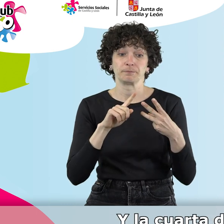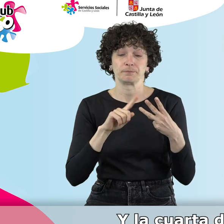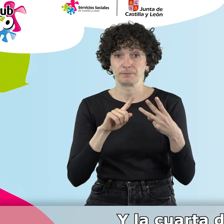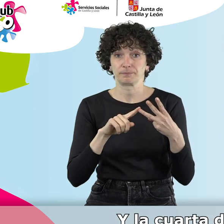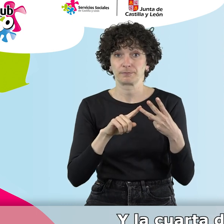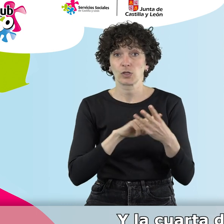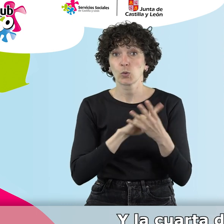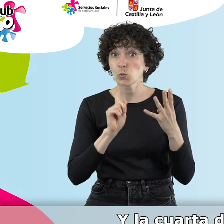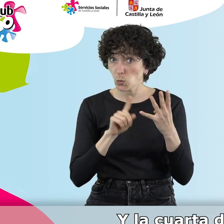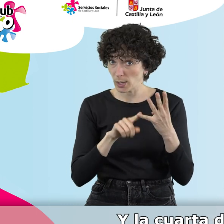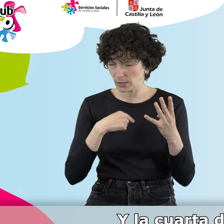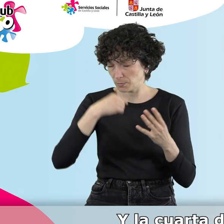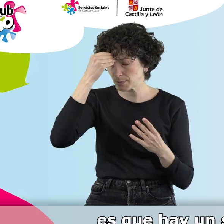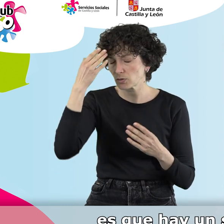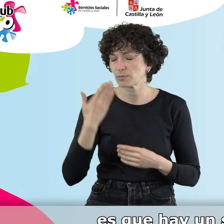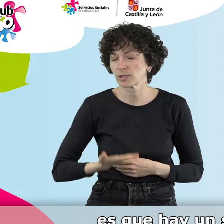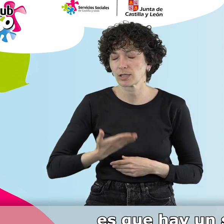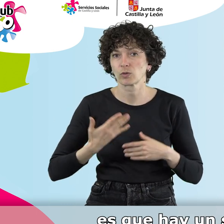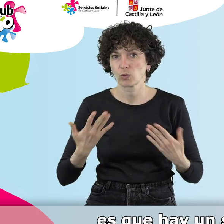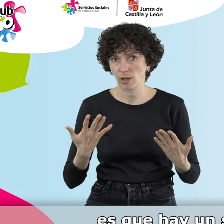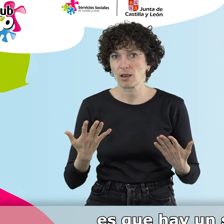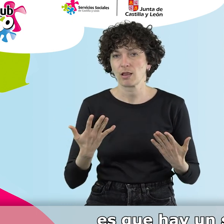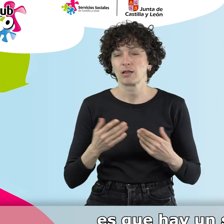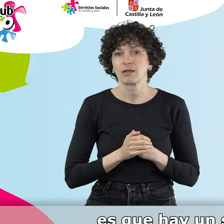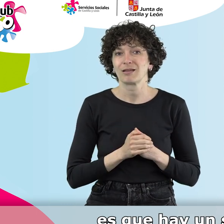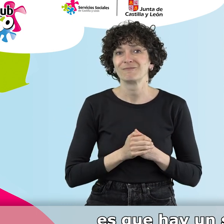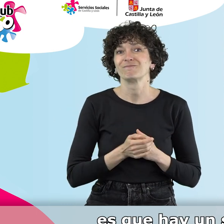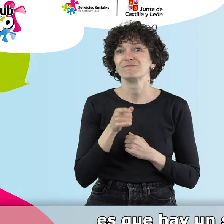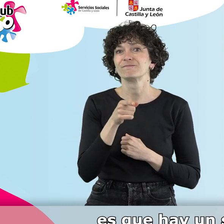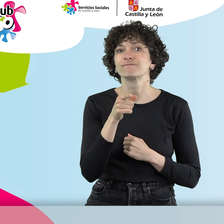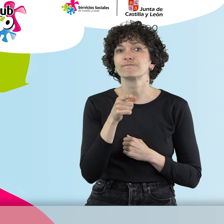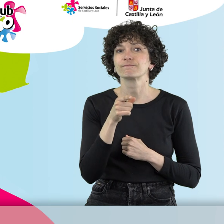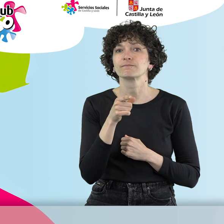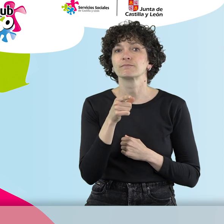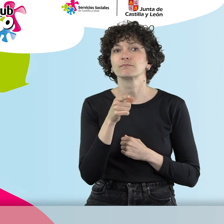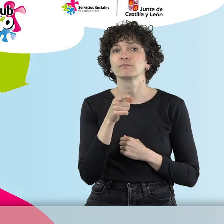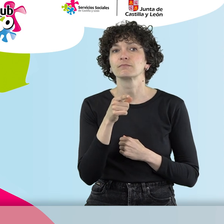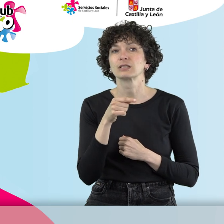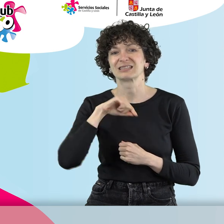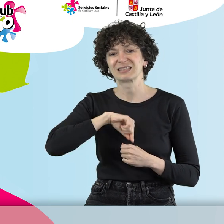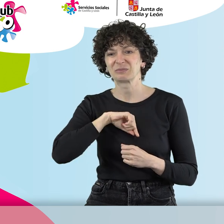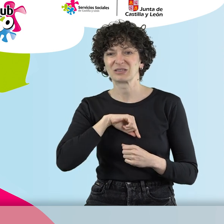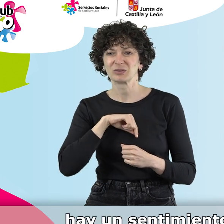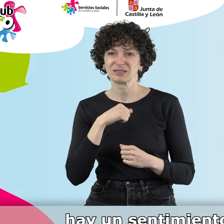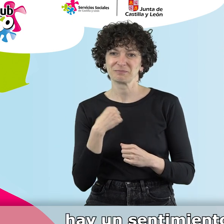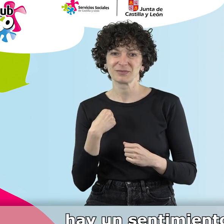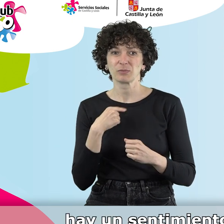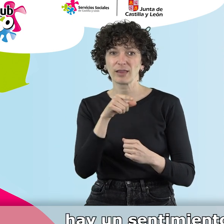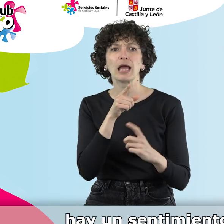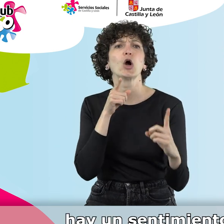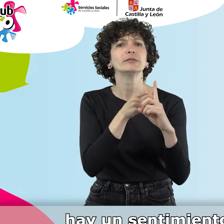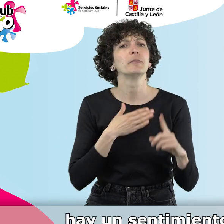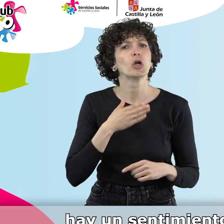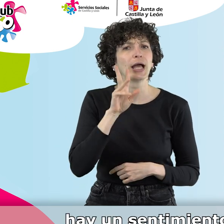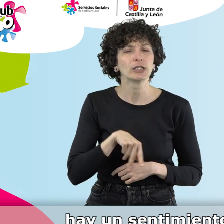cuarta dimensión que yo creo que es muy relevante es que hay un sentimiento, no a ese objetivo, ¿eh? No estoy viviendo solo, no. Hay un sentimiento